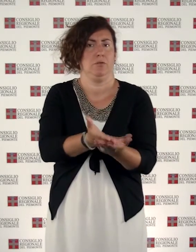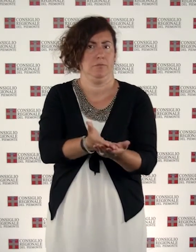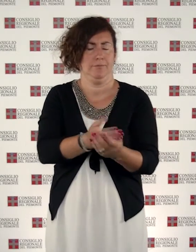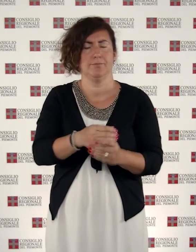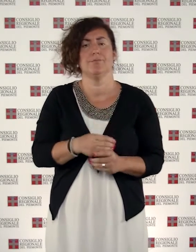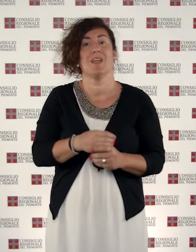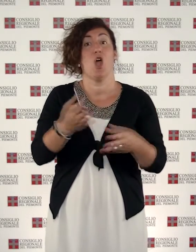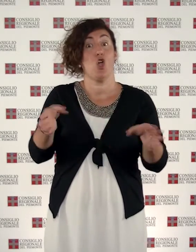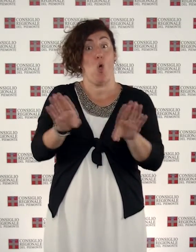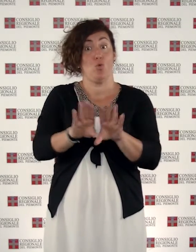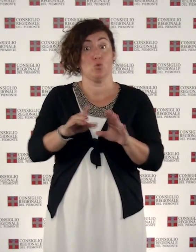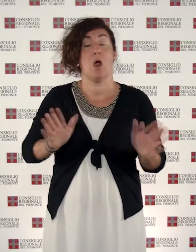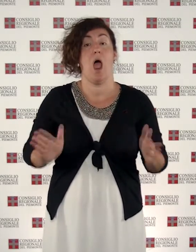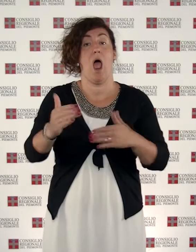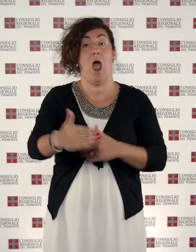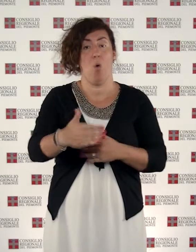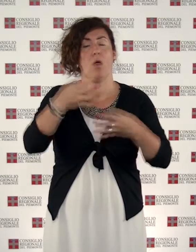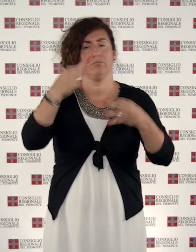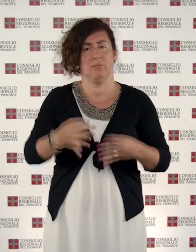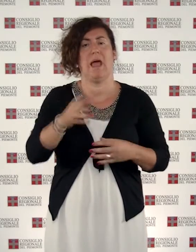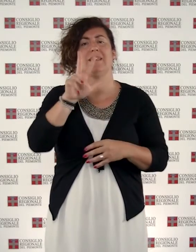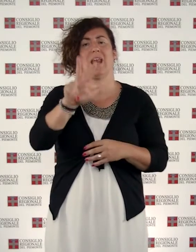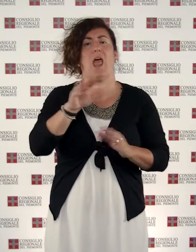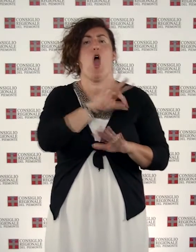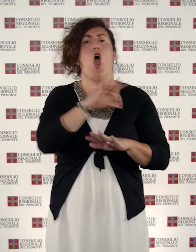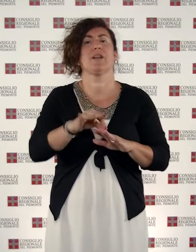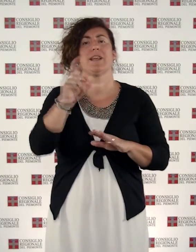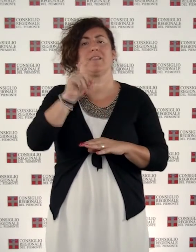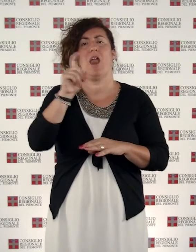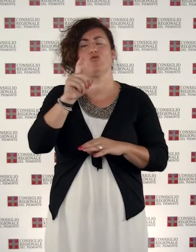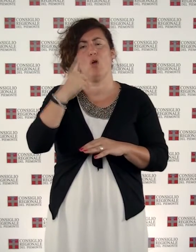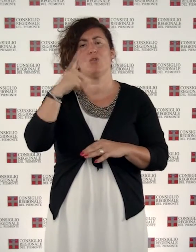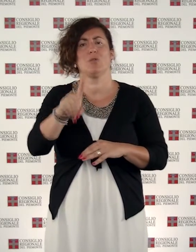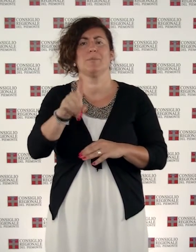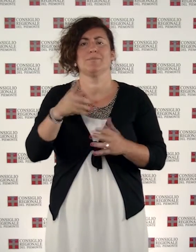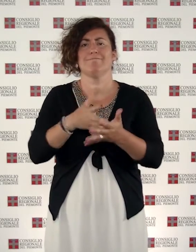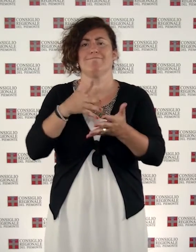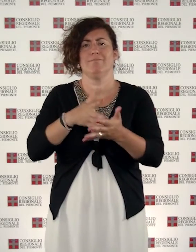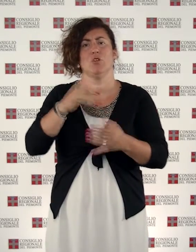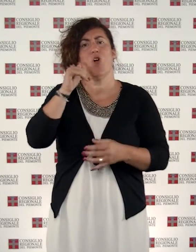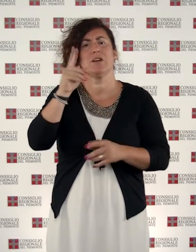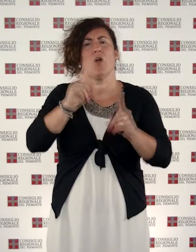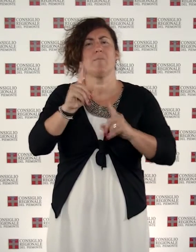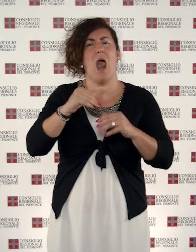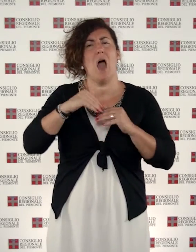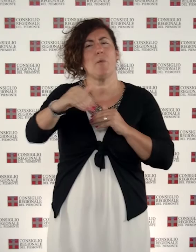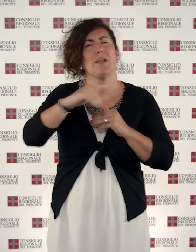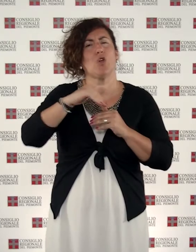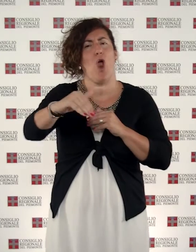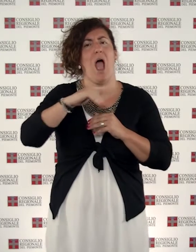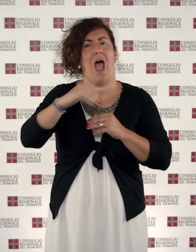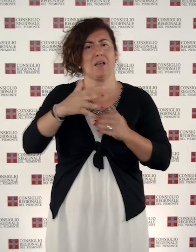seduta, l'Aula ha approvato 3 ordini del giorno sui disagi dei pendolari dell'alta velocità Torino-Milano. In